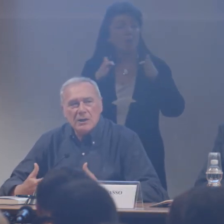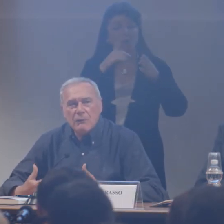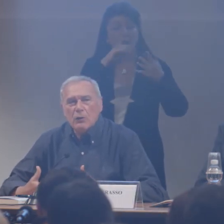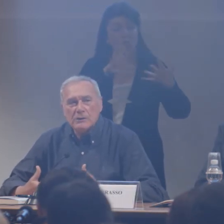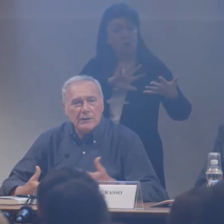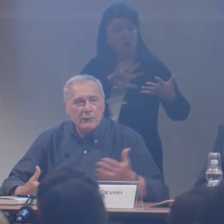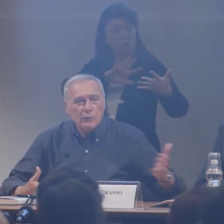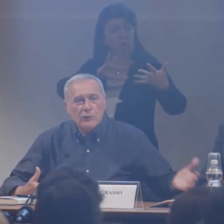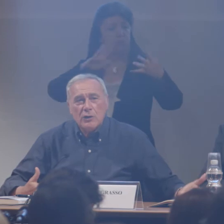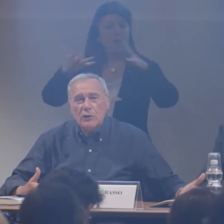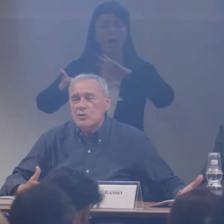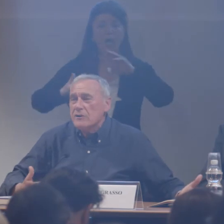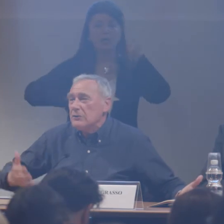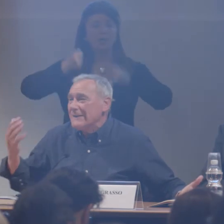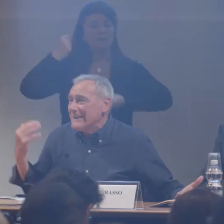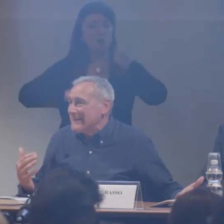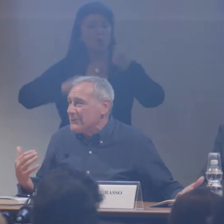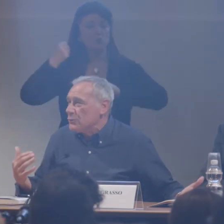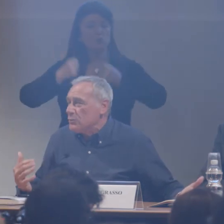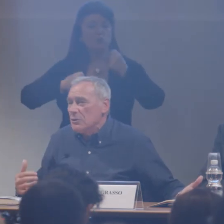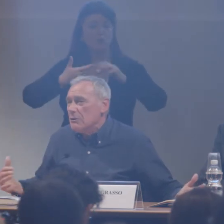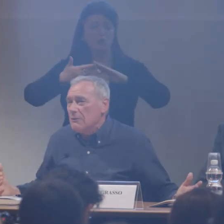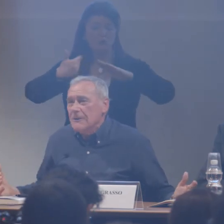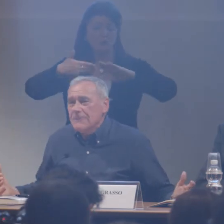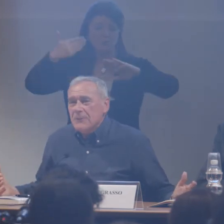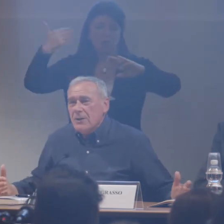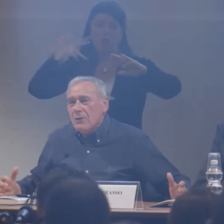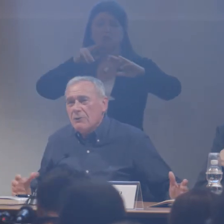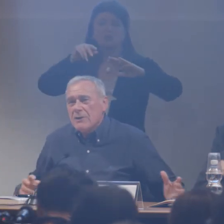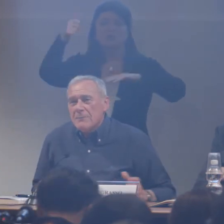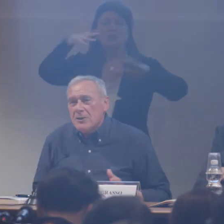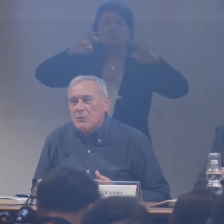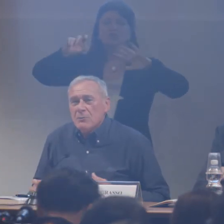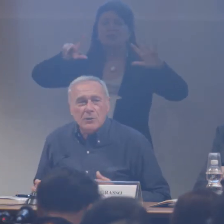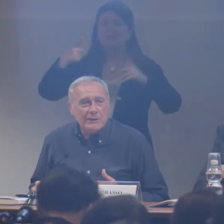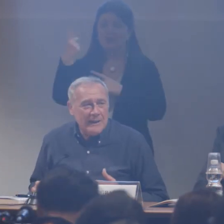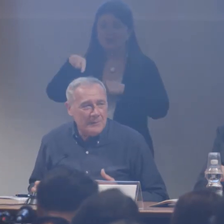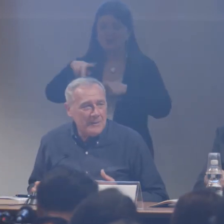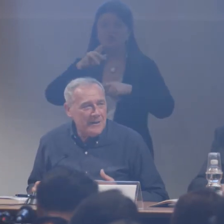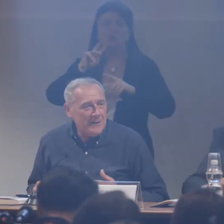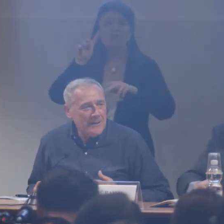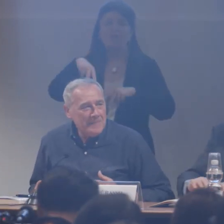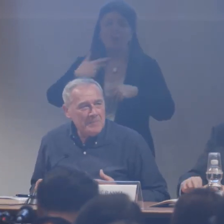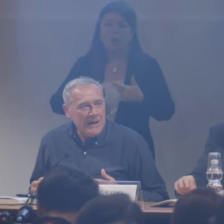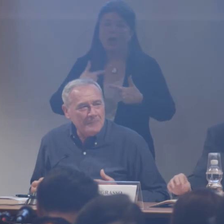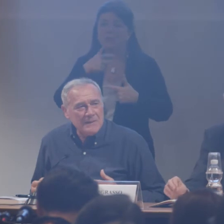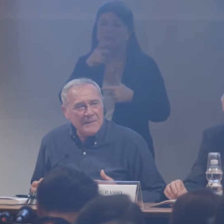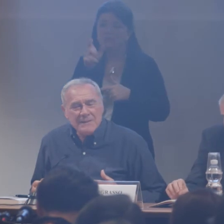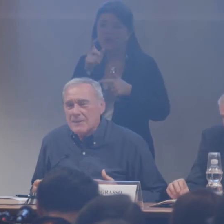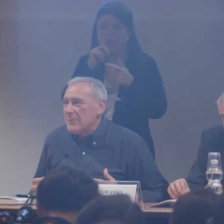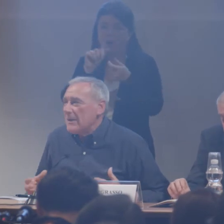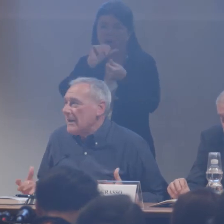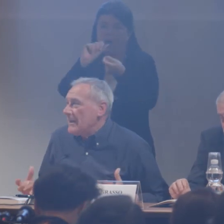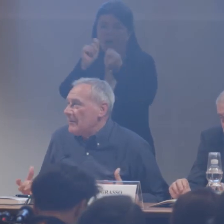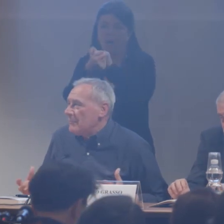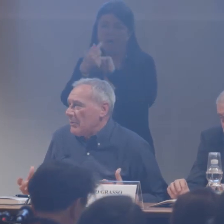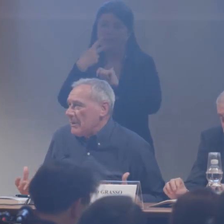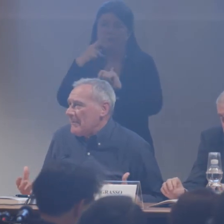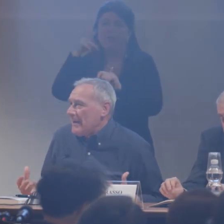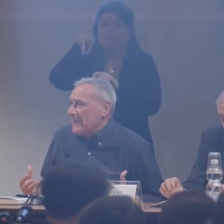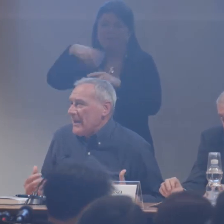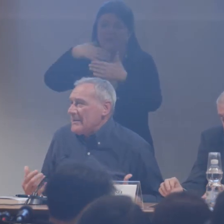lo continuo a dire, di una rivolta, rivoluzione, lo dicevo nel 71, non ho ho cambiato un po' il termine, ma sempre lì è